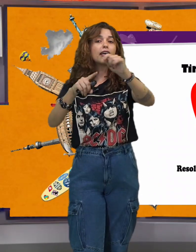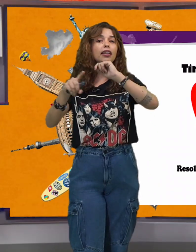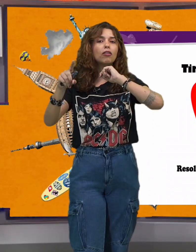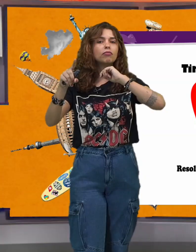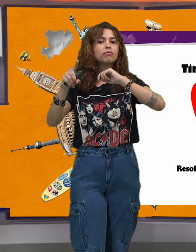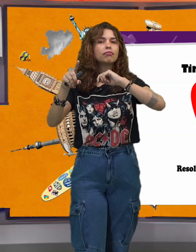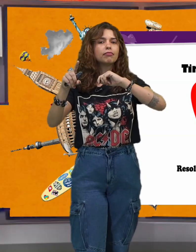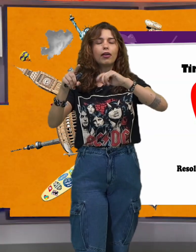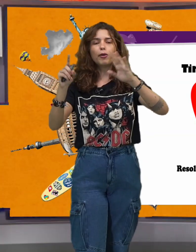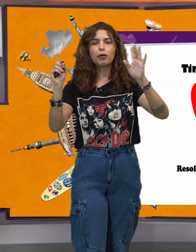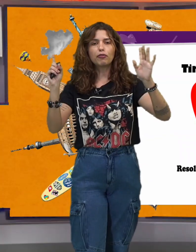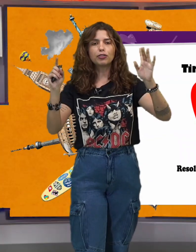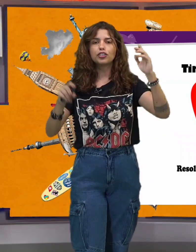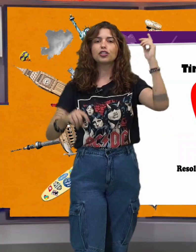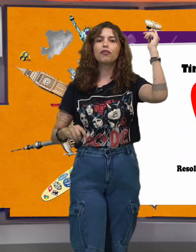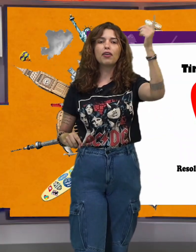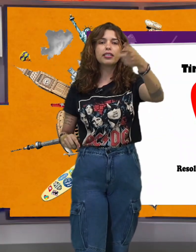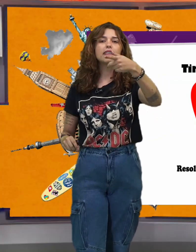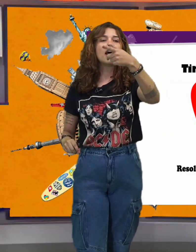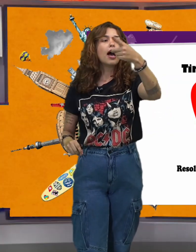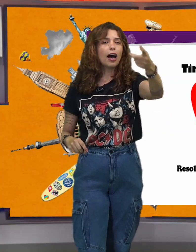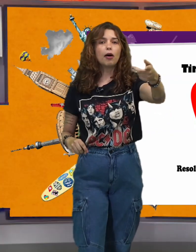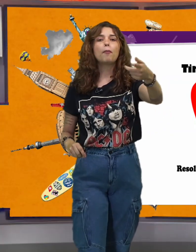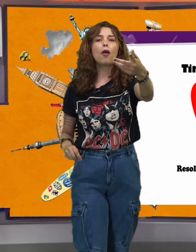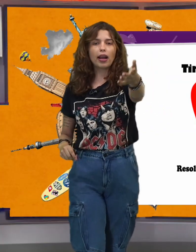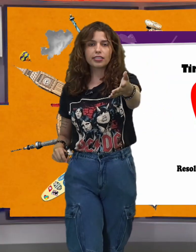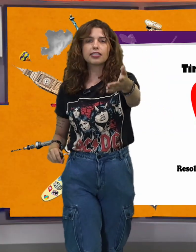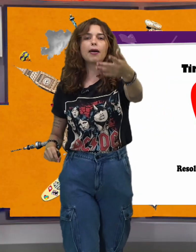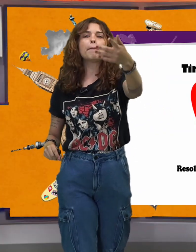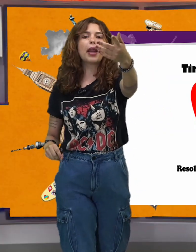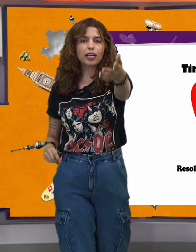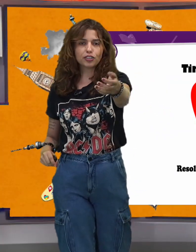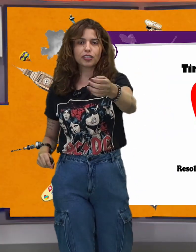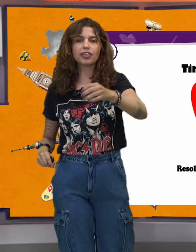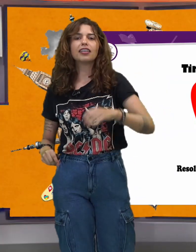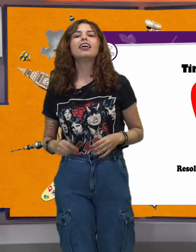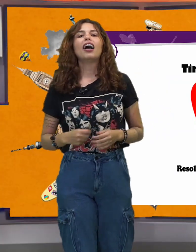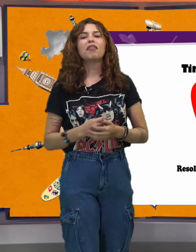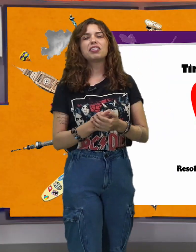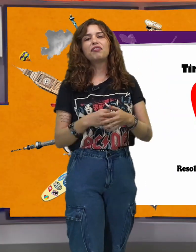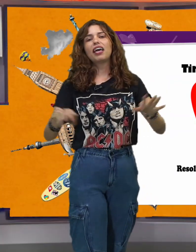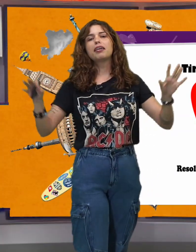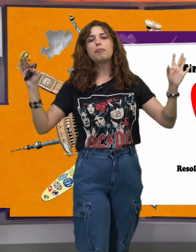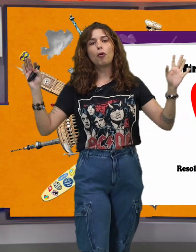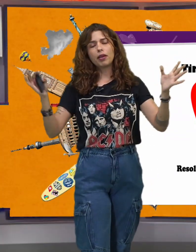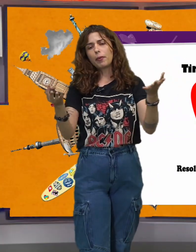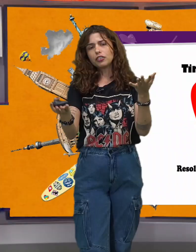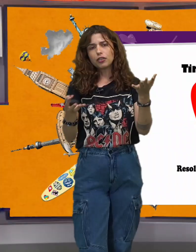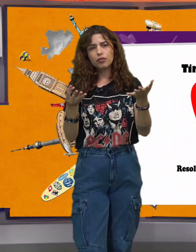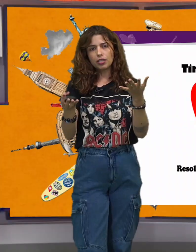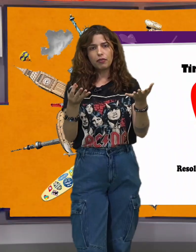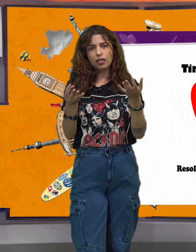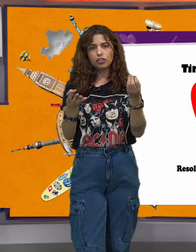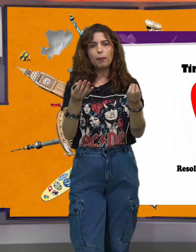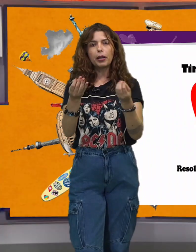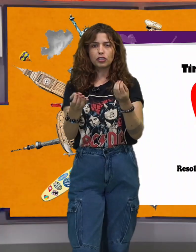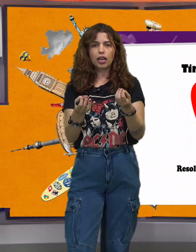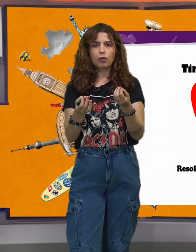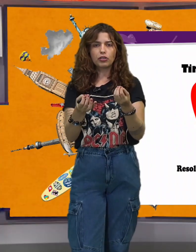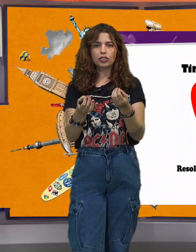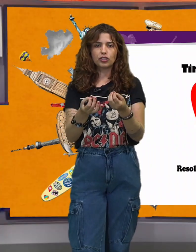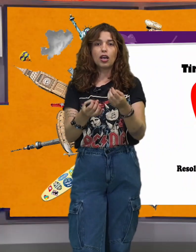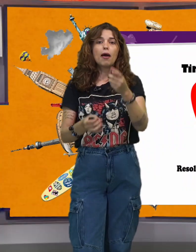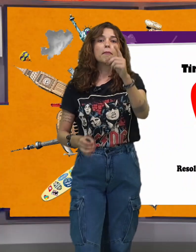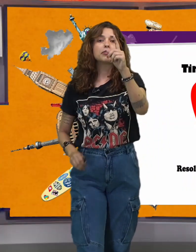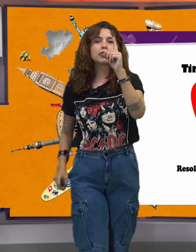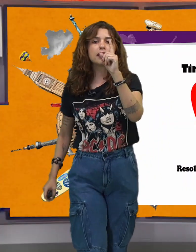Atividade de sala não. Olha, eu me confundi. A gente não fez o practice, a prática. Aí você fala, ai que bom, porque a prática você na verdade ia praticar